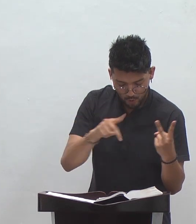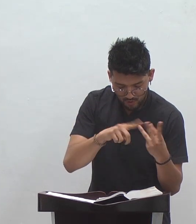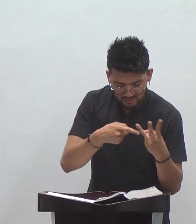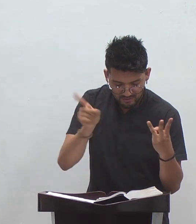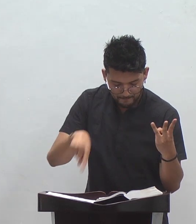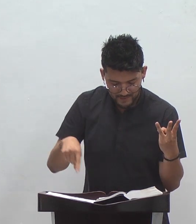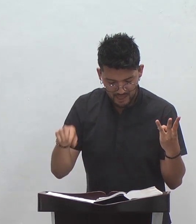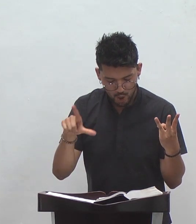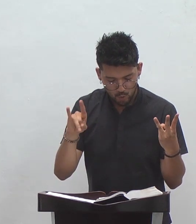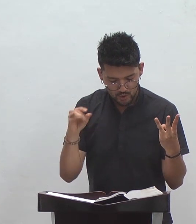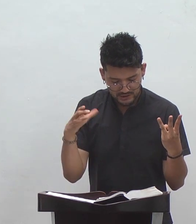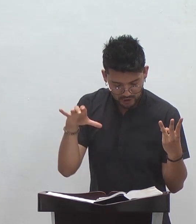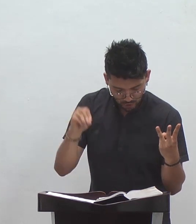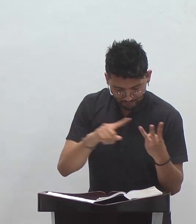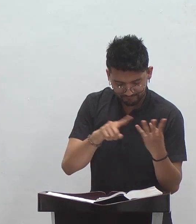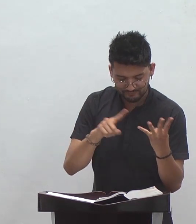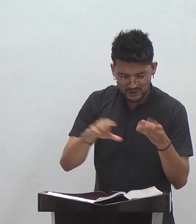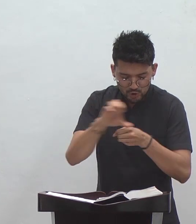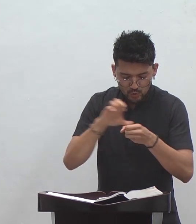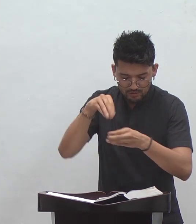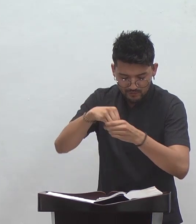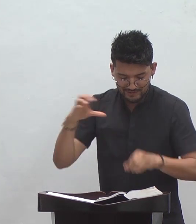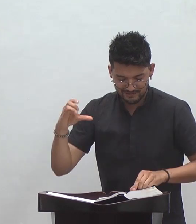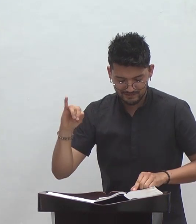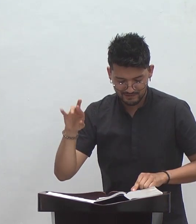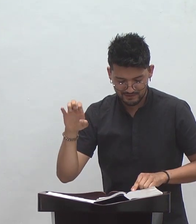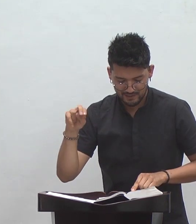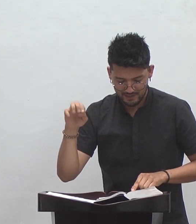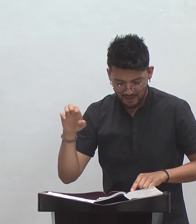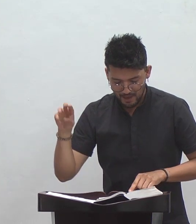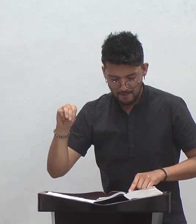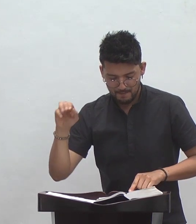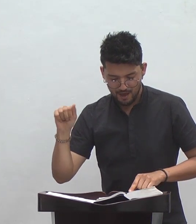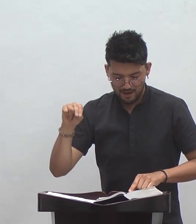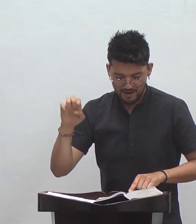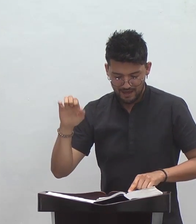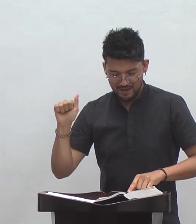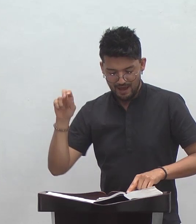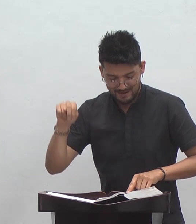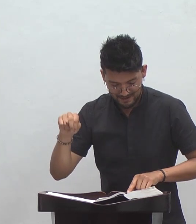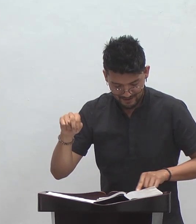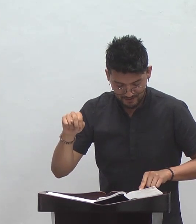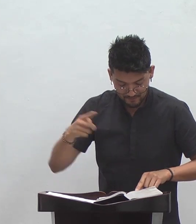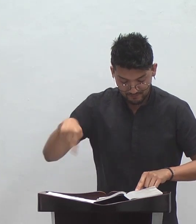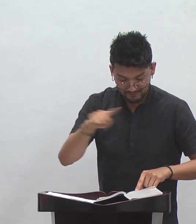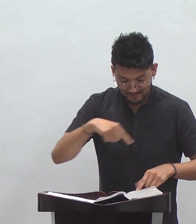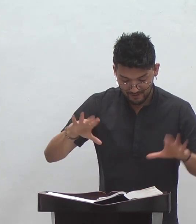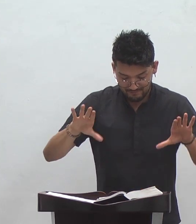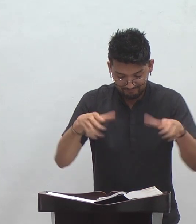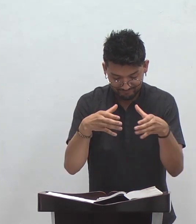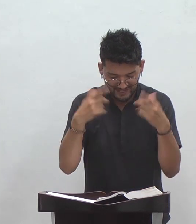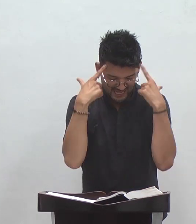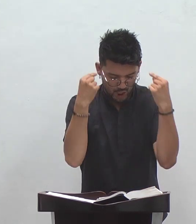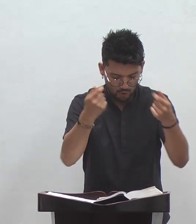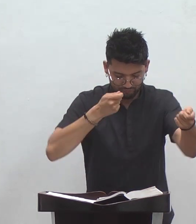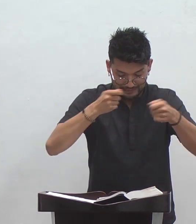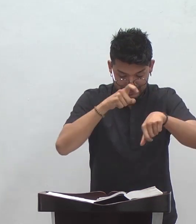Cirene, Manaén el que se había criado junto a Herodes el tetrarca, y Saulo. Ministrando estos al Señor